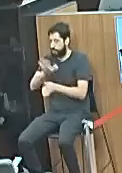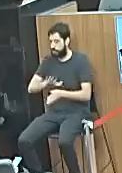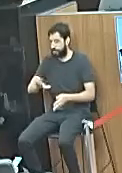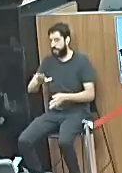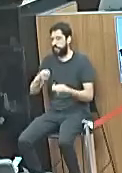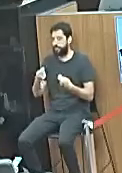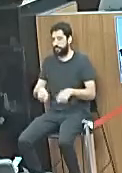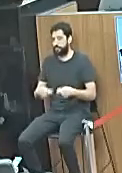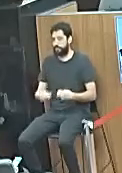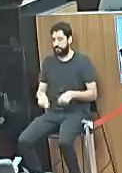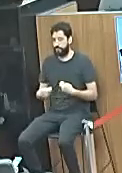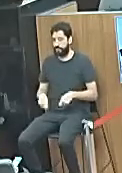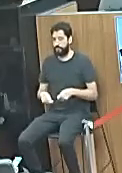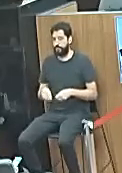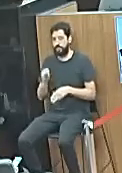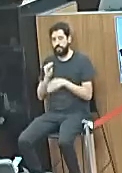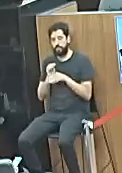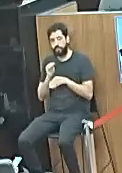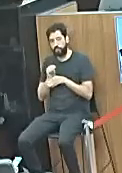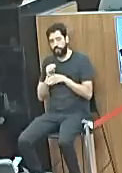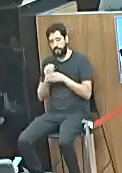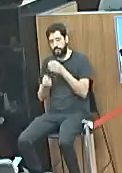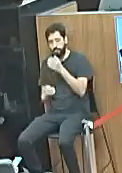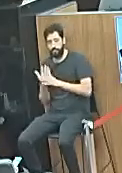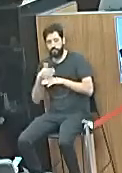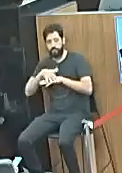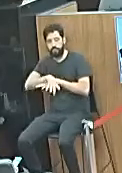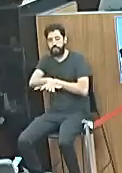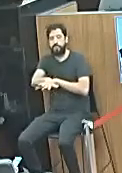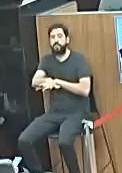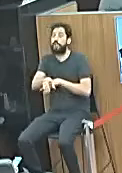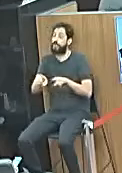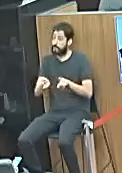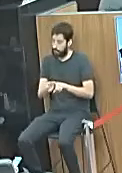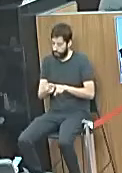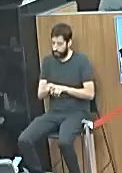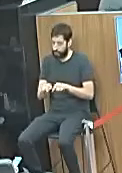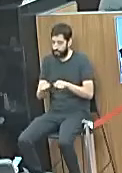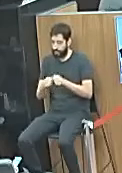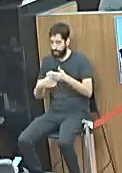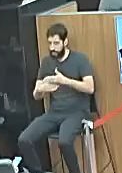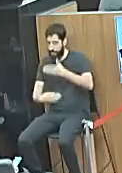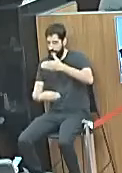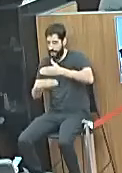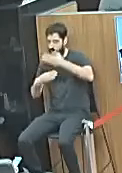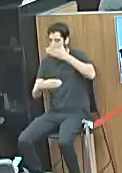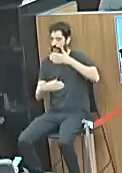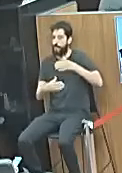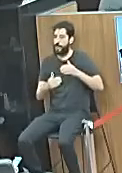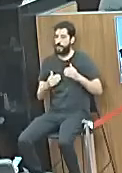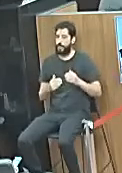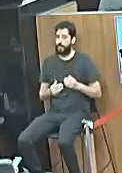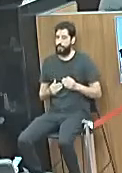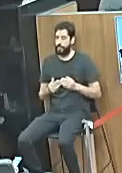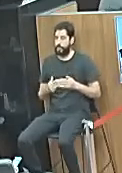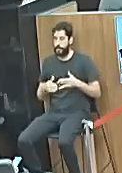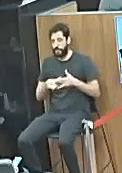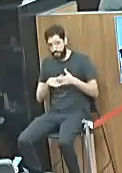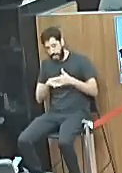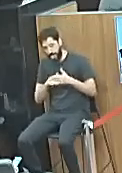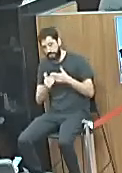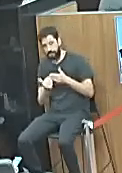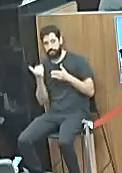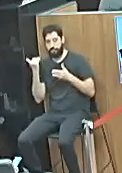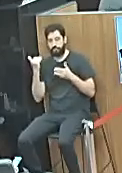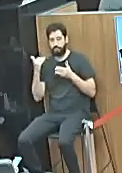precisamos de pré de preservar nossas nascentes e se possível construção de barragens de médio e pequeno porte abraço